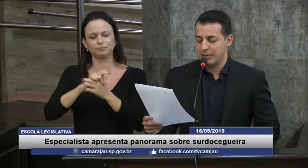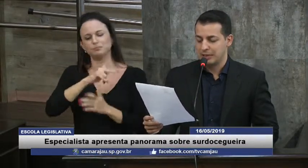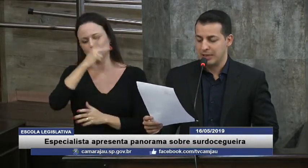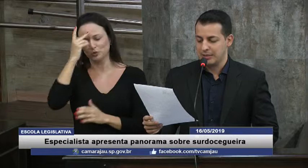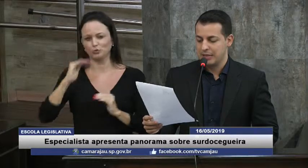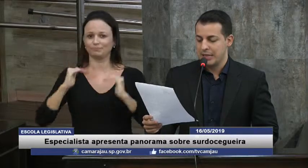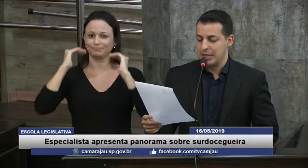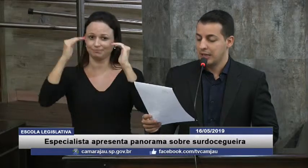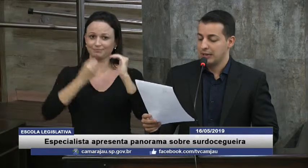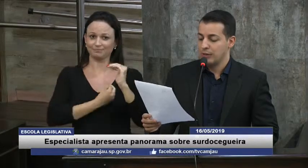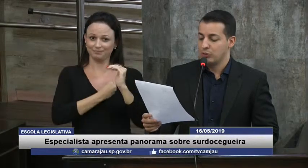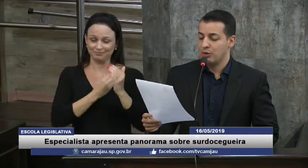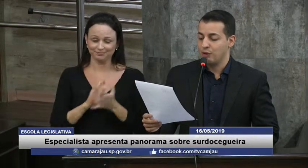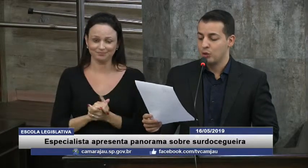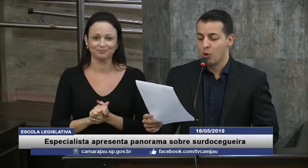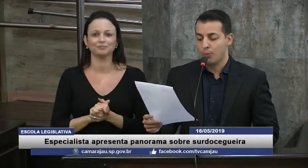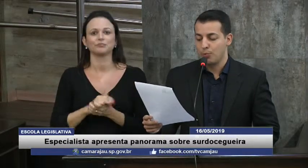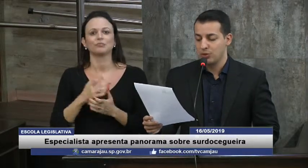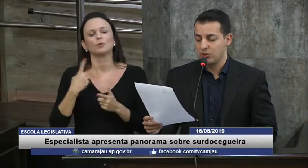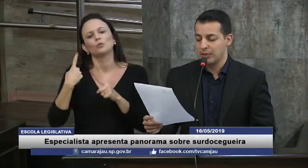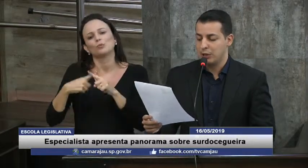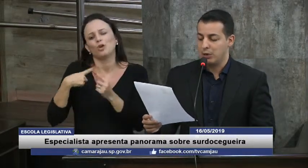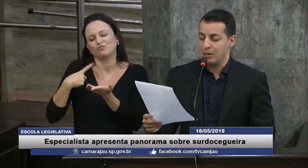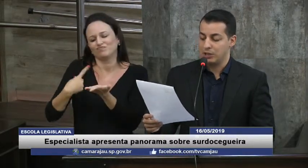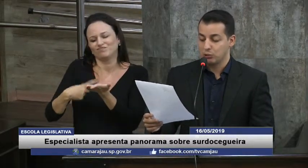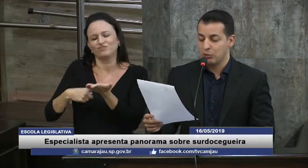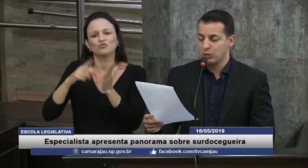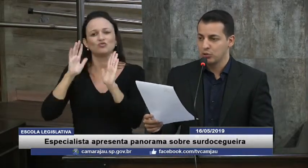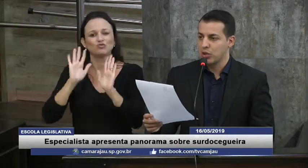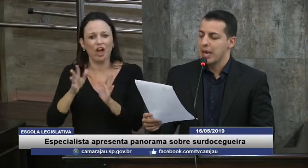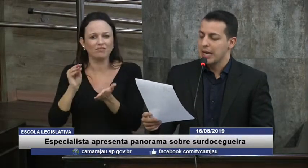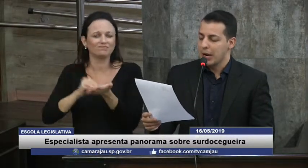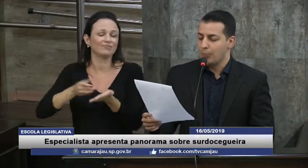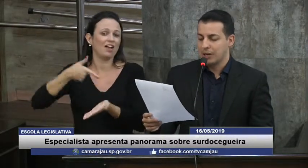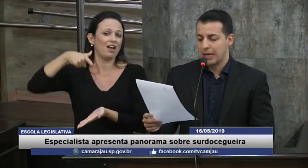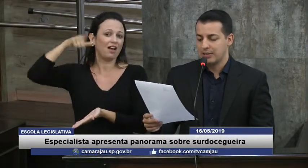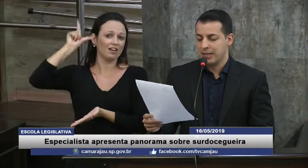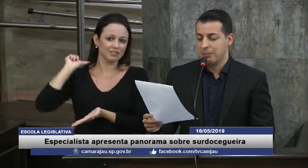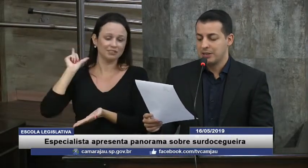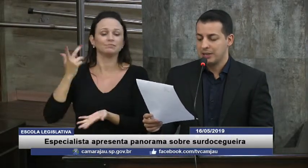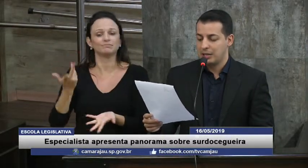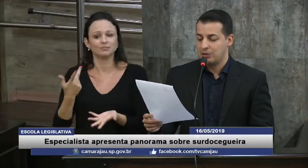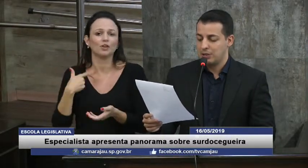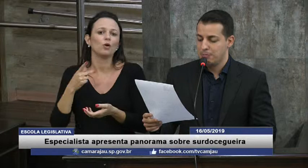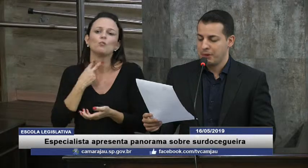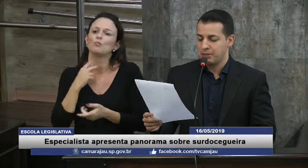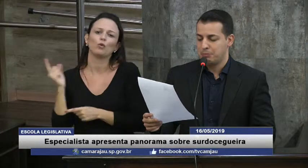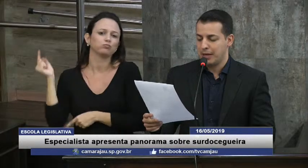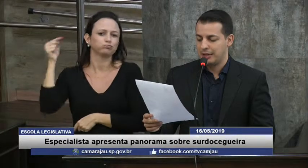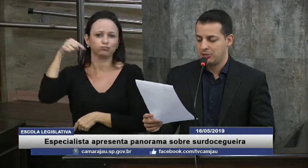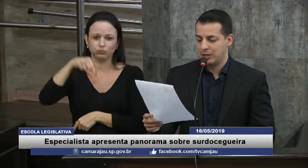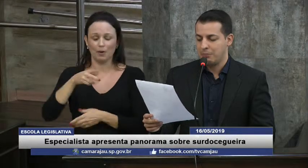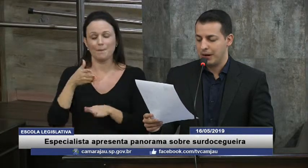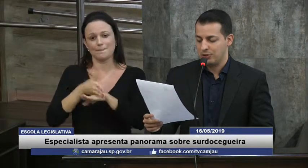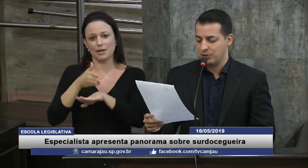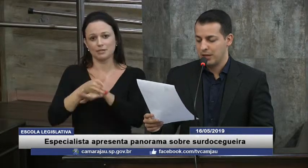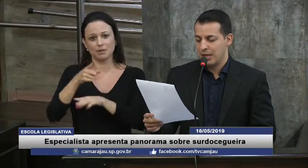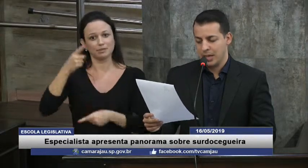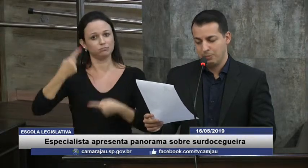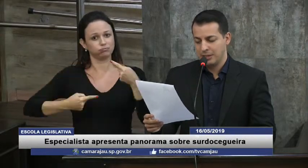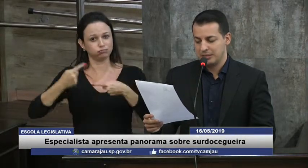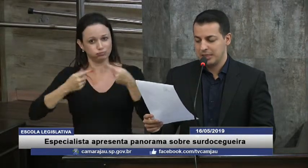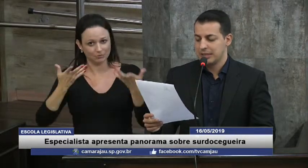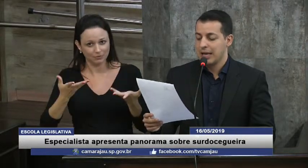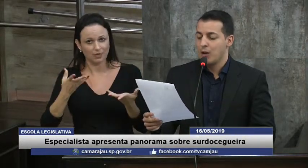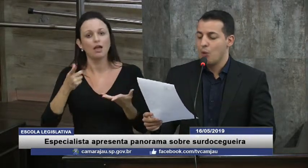autoridades presentes. Entretanto, devido a compromissos anteriormente assumidos, não poderei estar presente e participar deste debate,